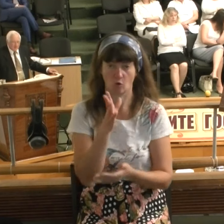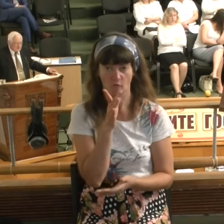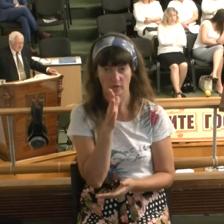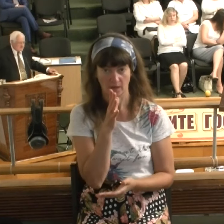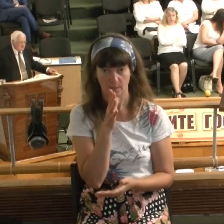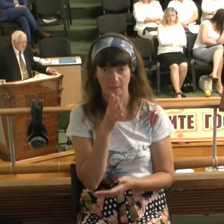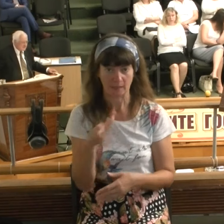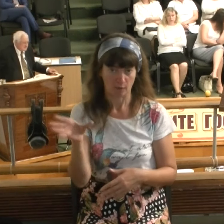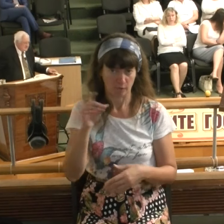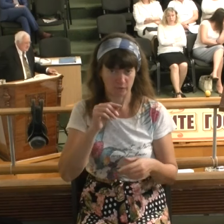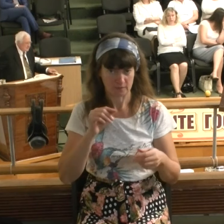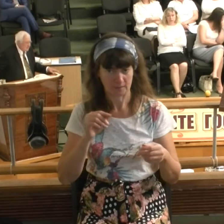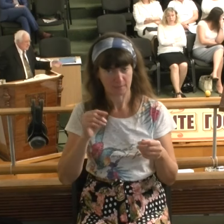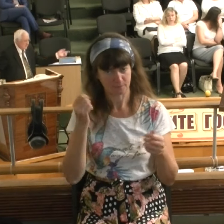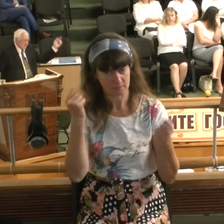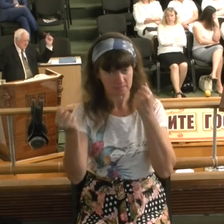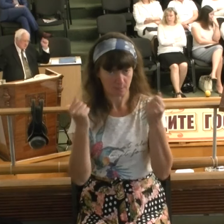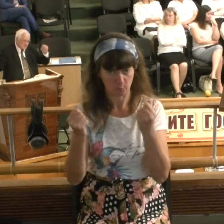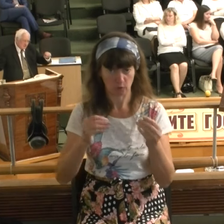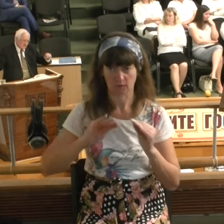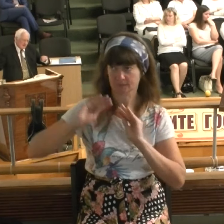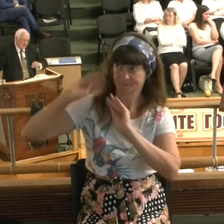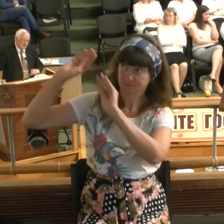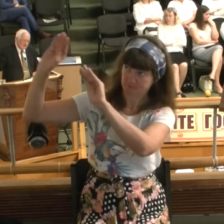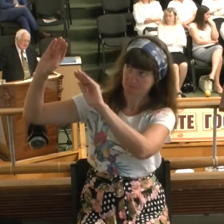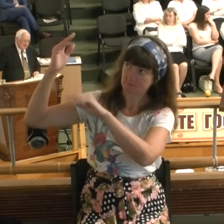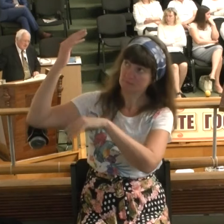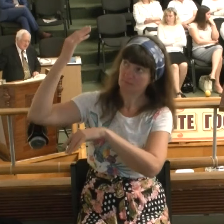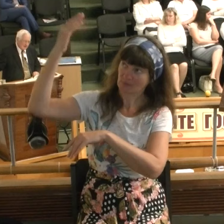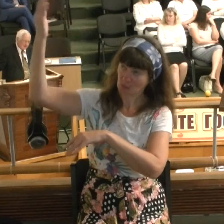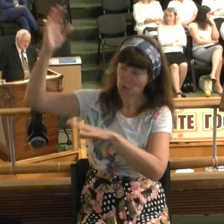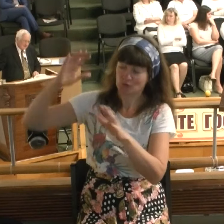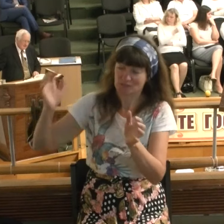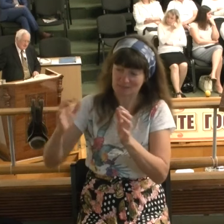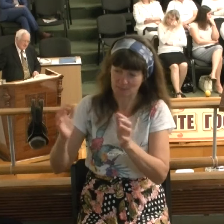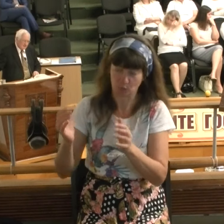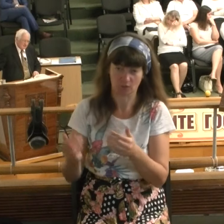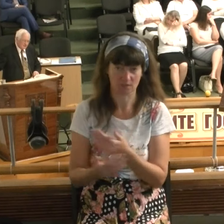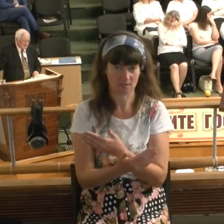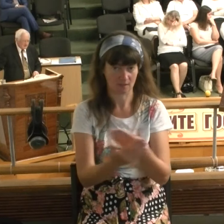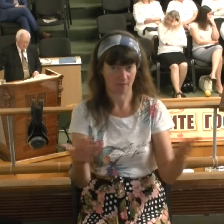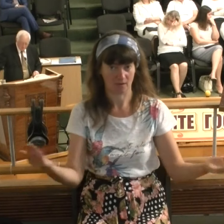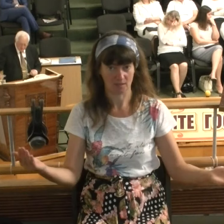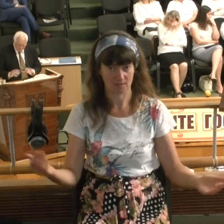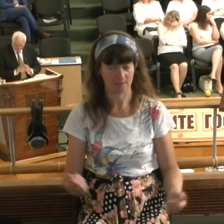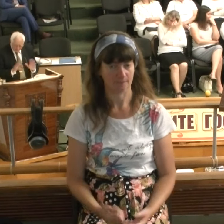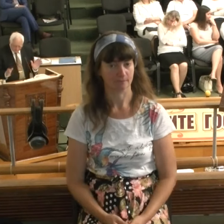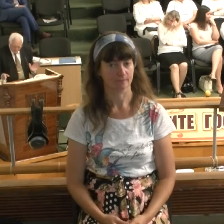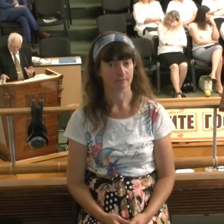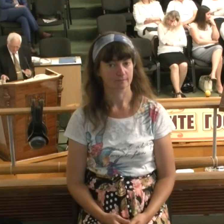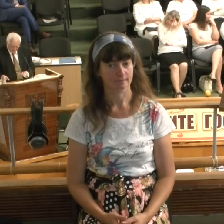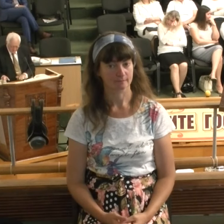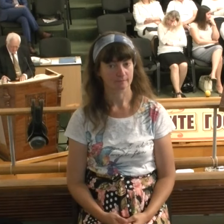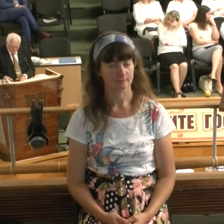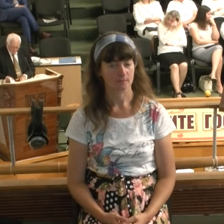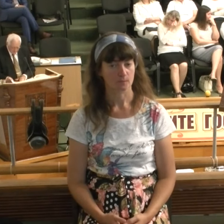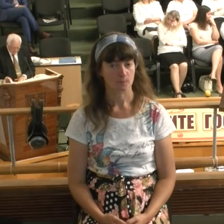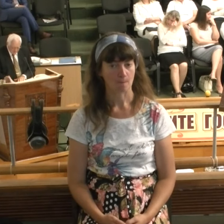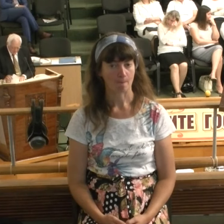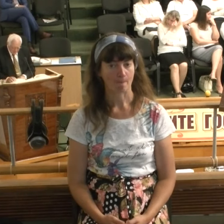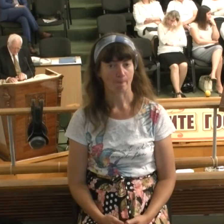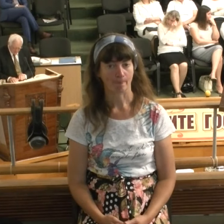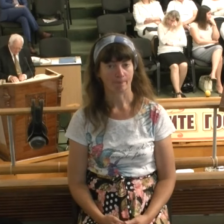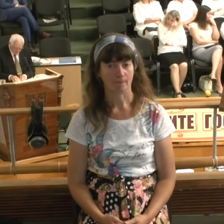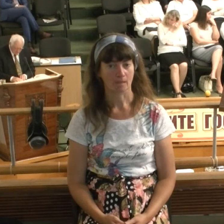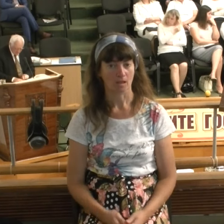Все заботы ваши возложите на Него, ибо Он печется о вас. Друзья дорогие, можно продолжать. Можно